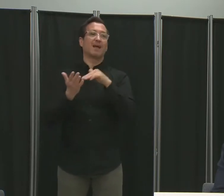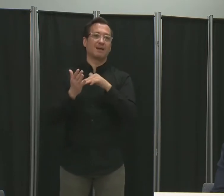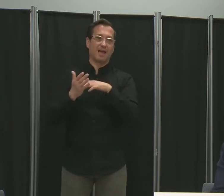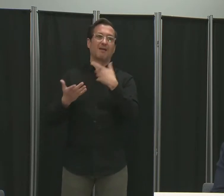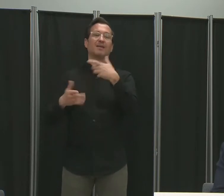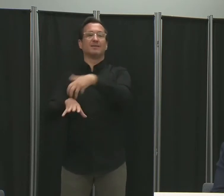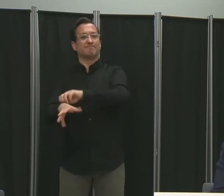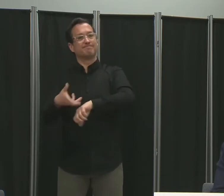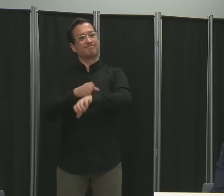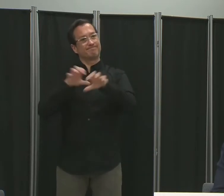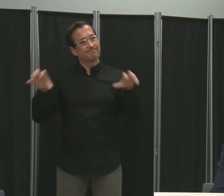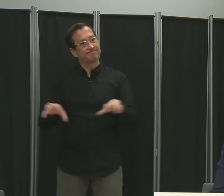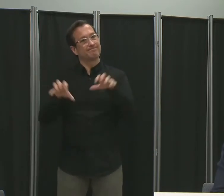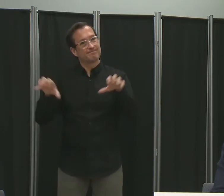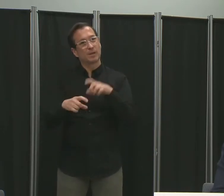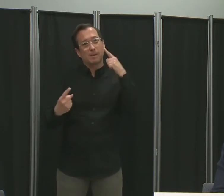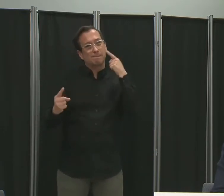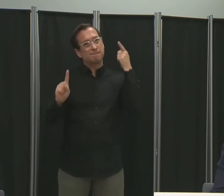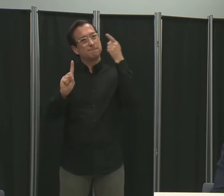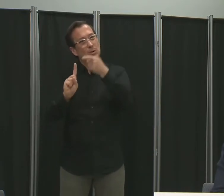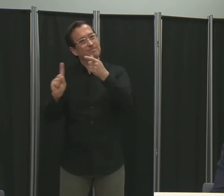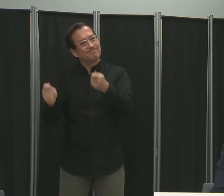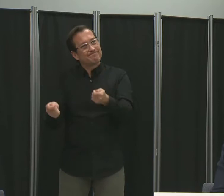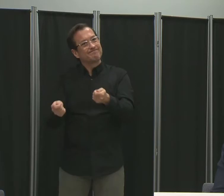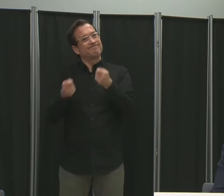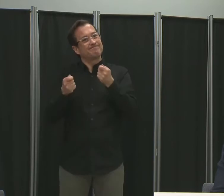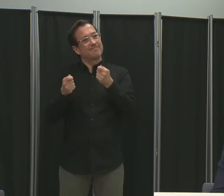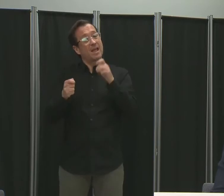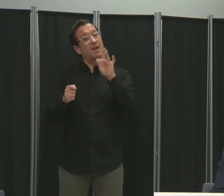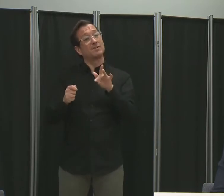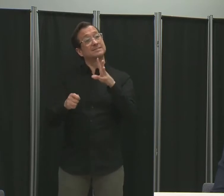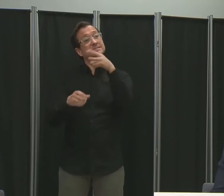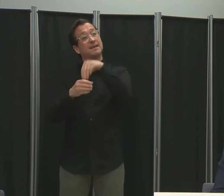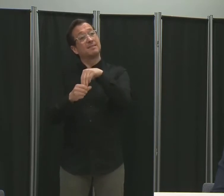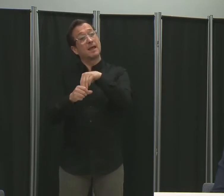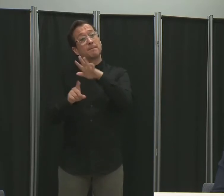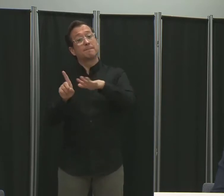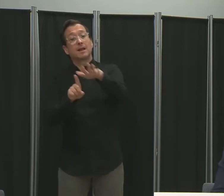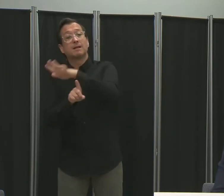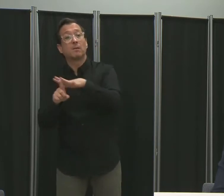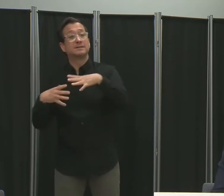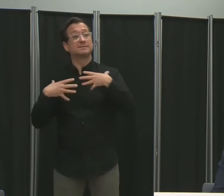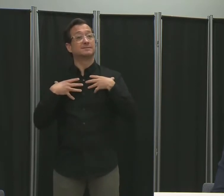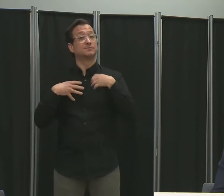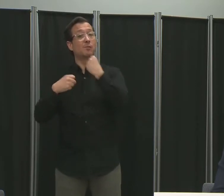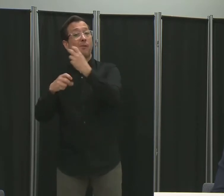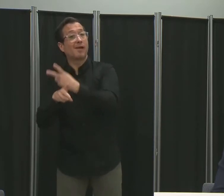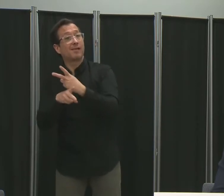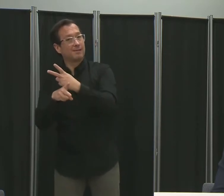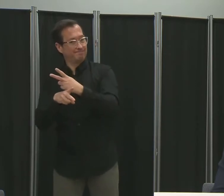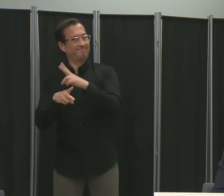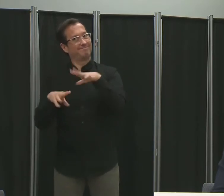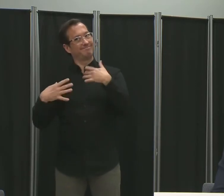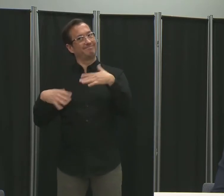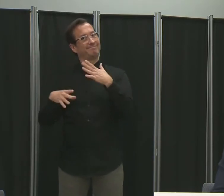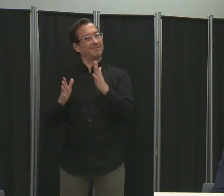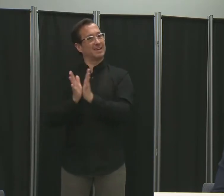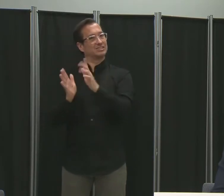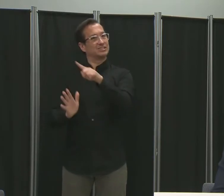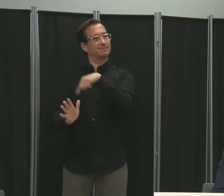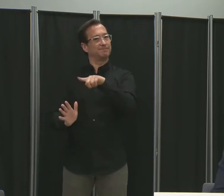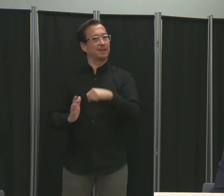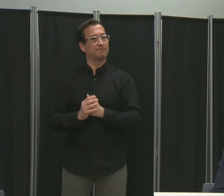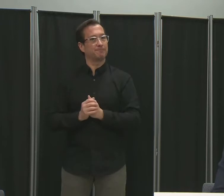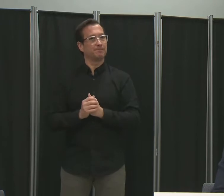milieu de soins qui thain vraiment le portrait montréal et on reçoit beaucoup de demandes des arrondissements des